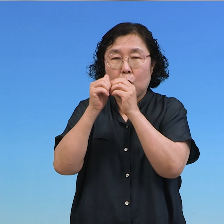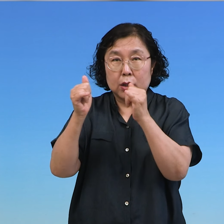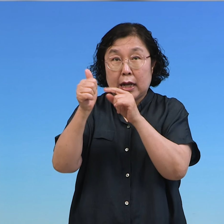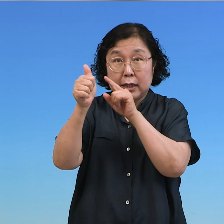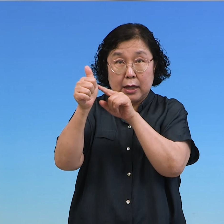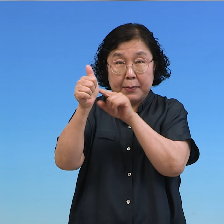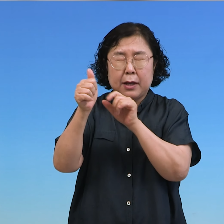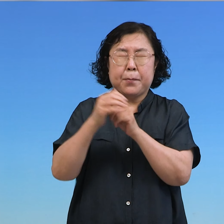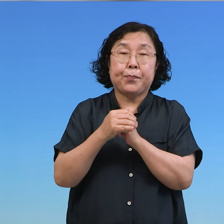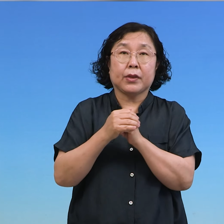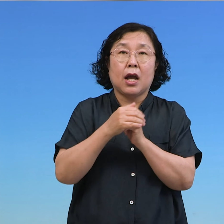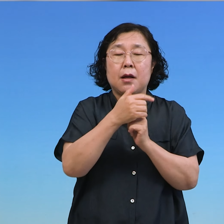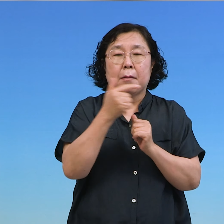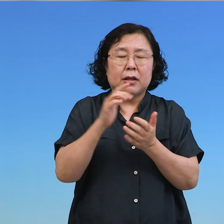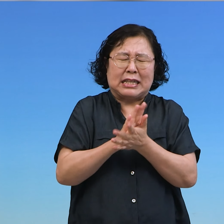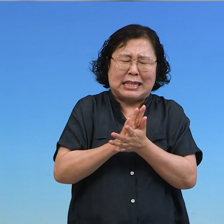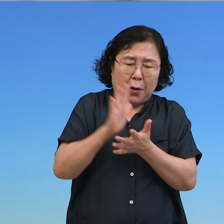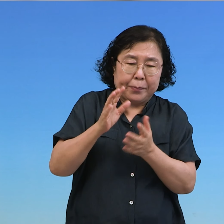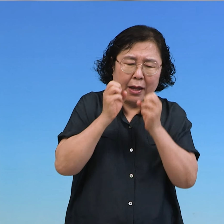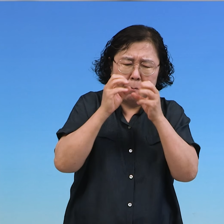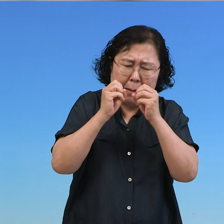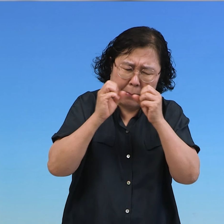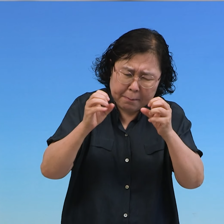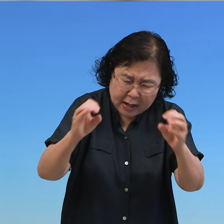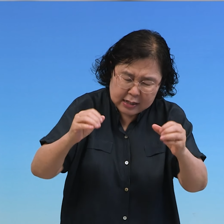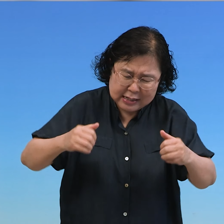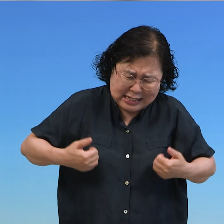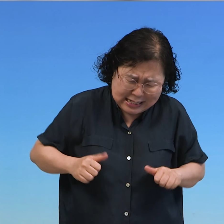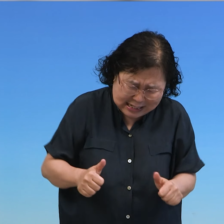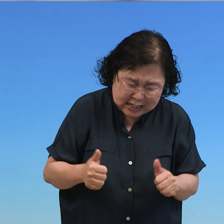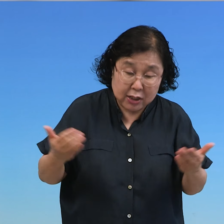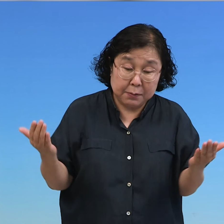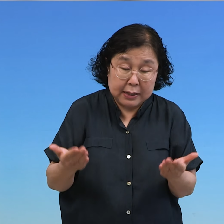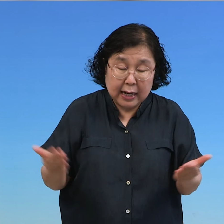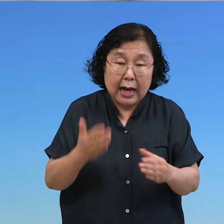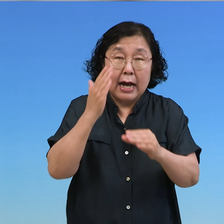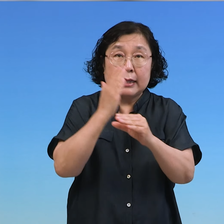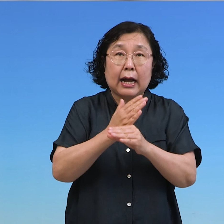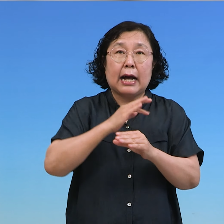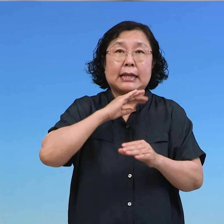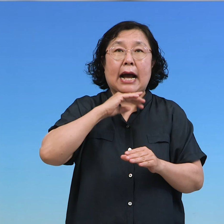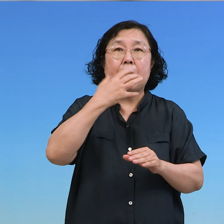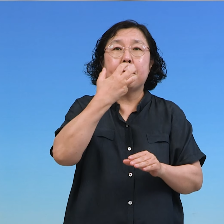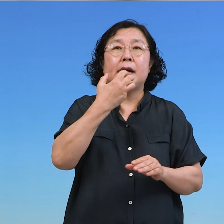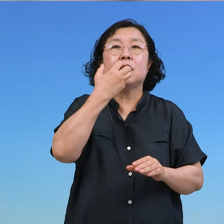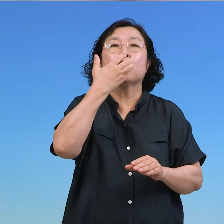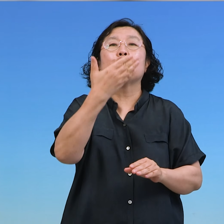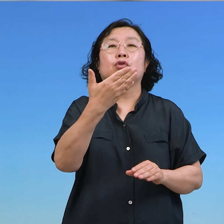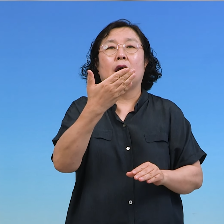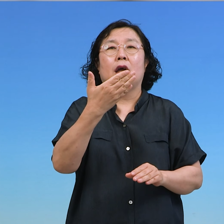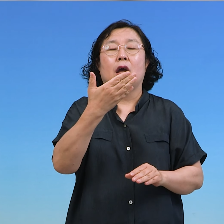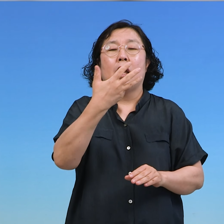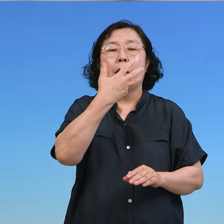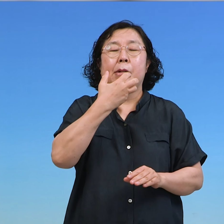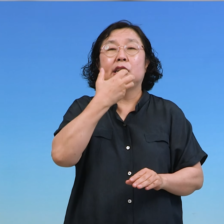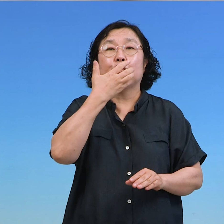그렇게 열정적으로 사역하시다가 89세 되던 해에 중풍에 걸리신 겁니다